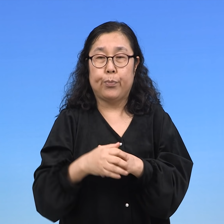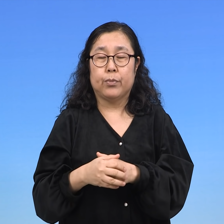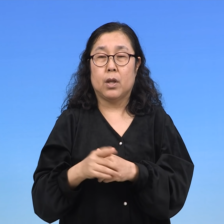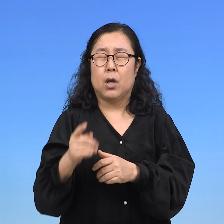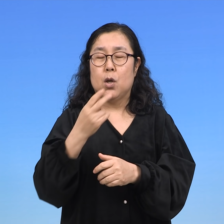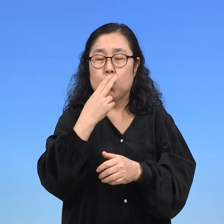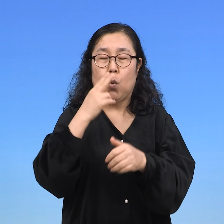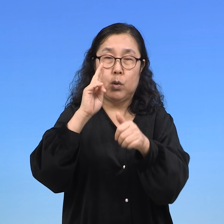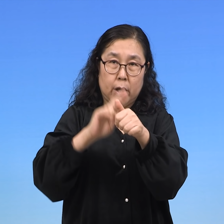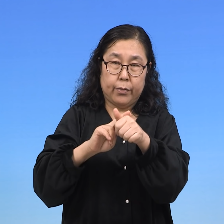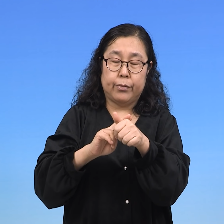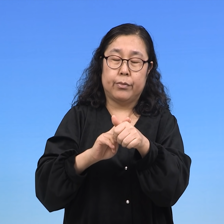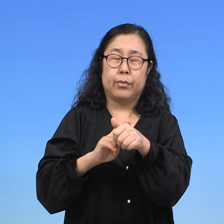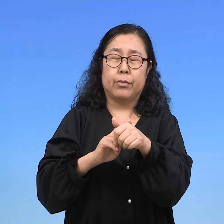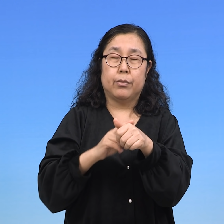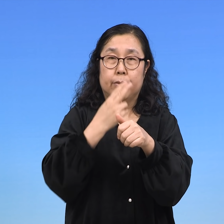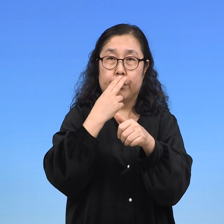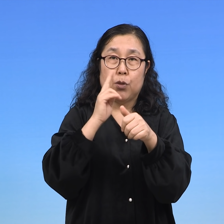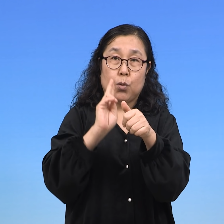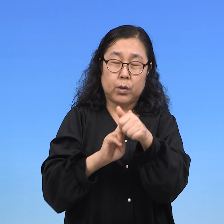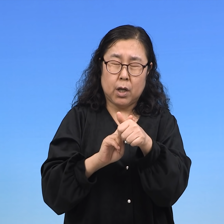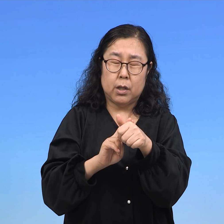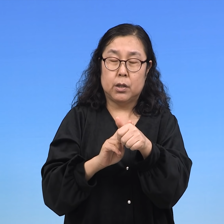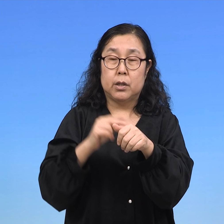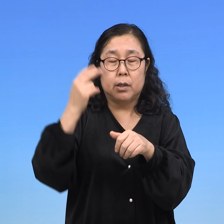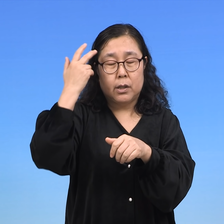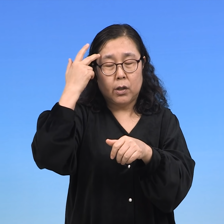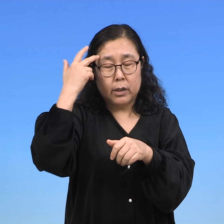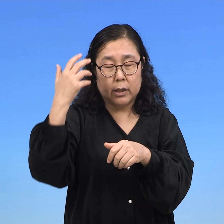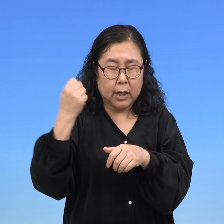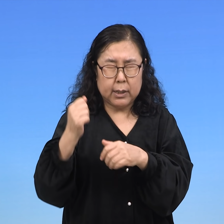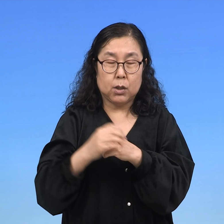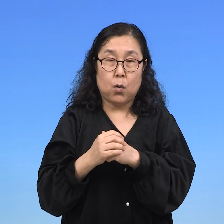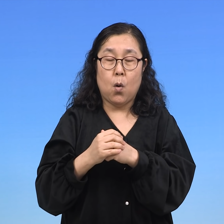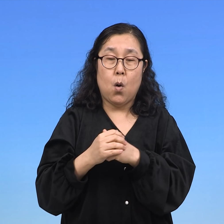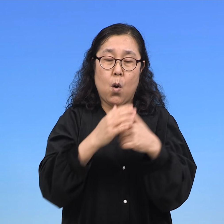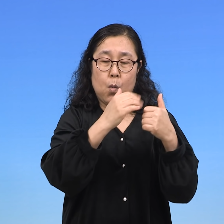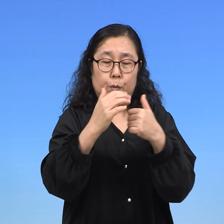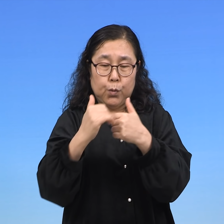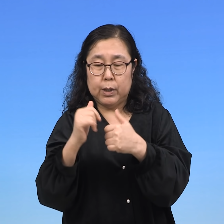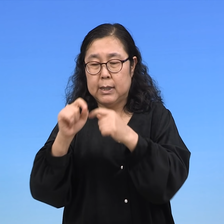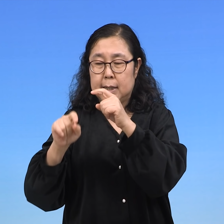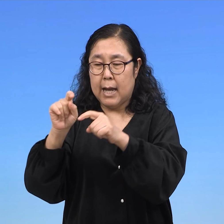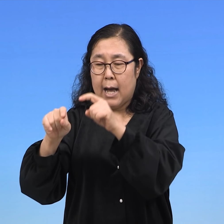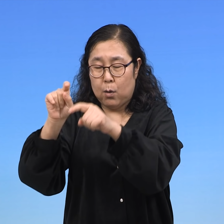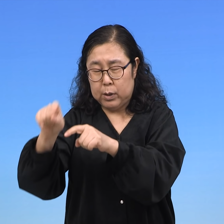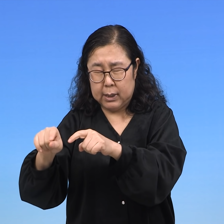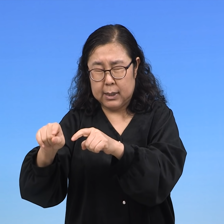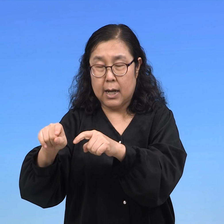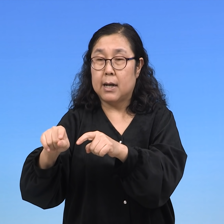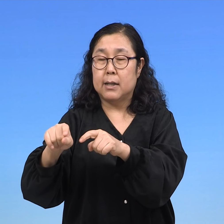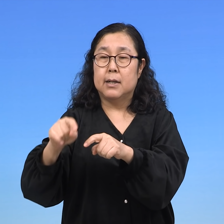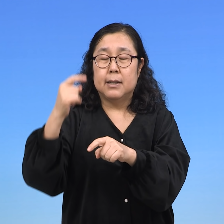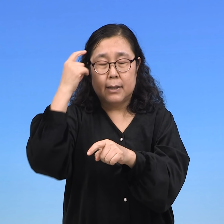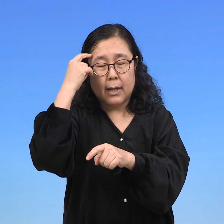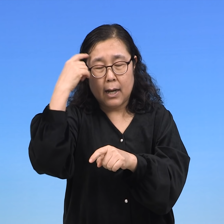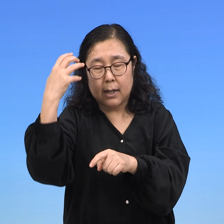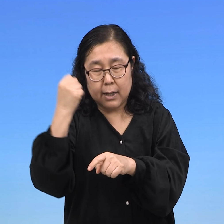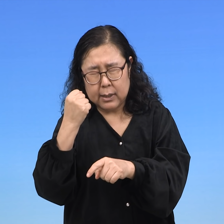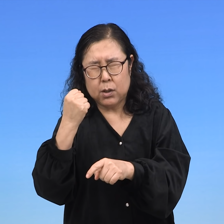부르시니 나아온지라, 부르시니 나아온지라. 우리 다시 한번 이 찬양 부를 동안에 바로